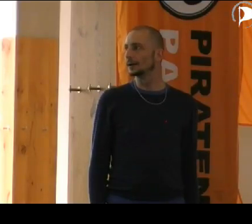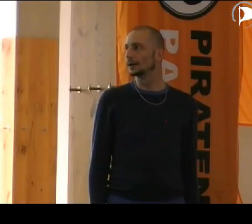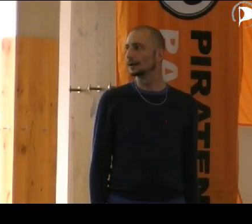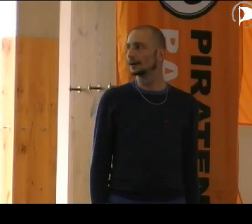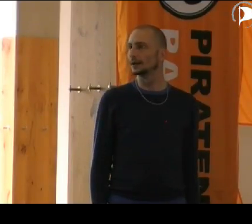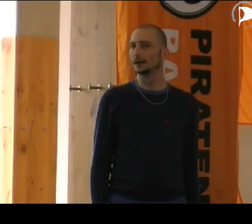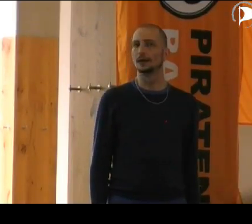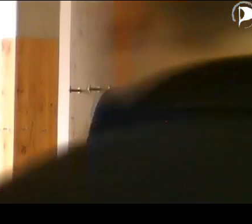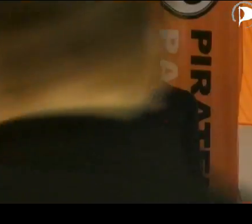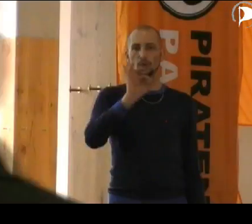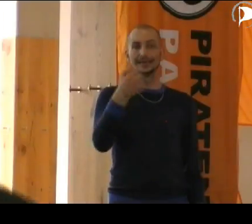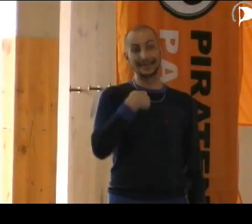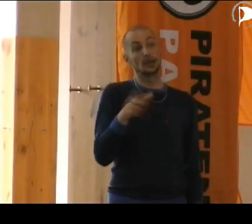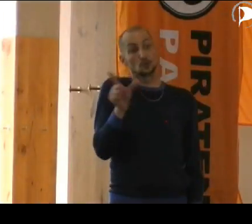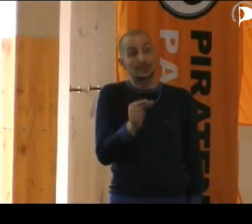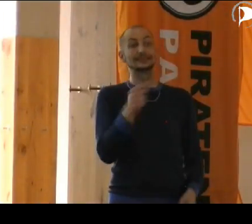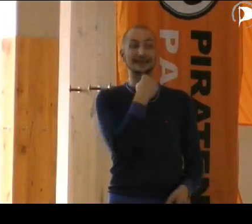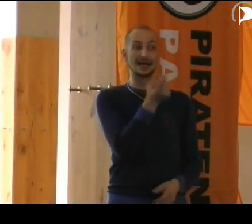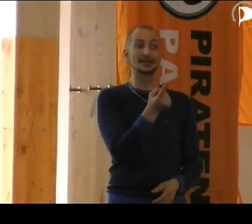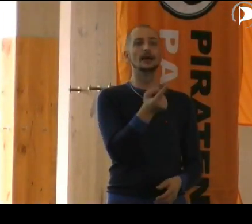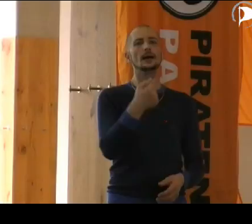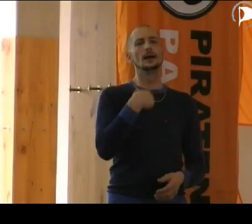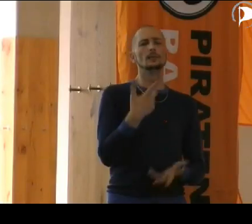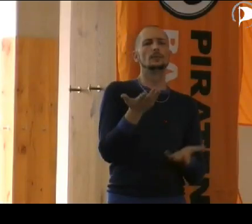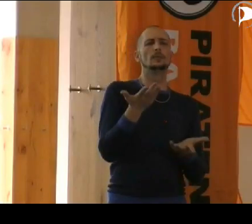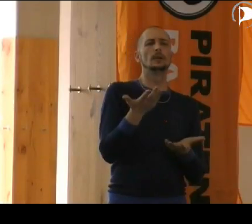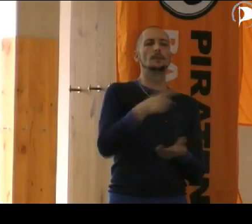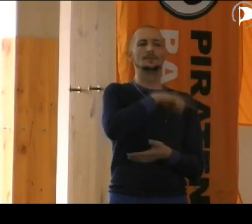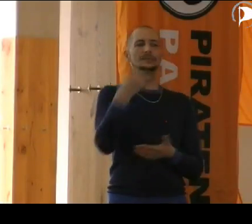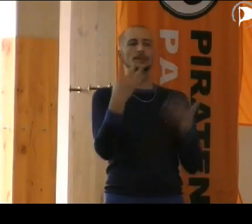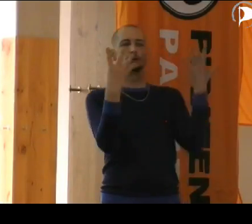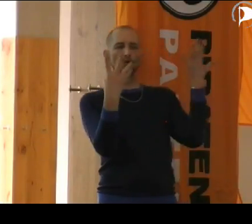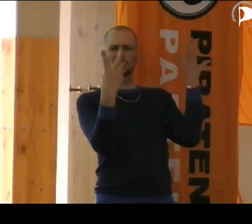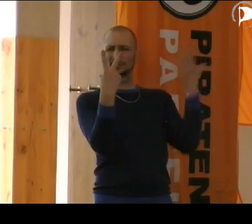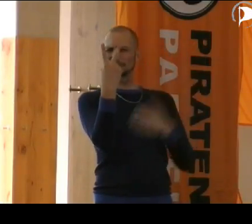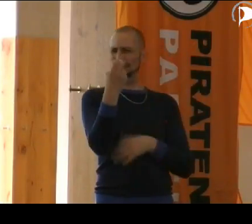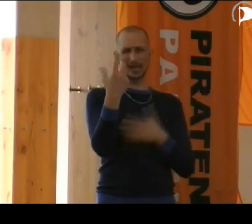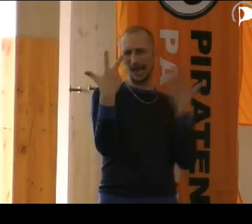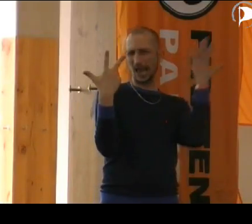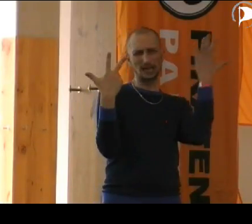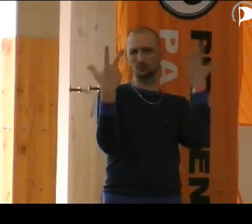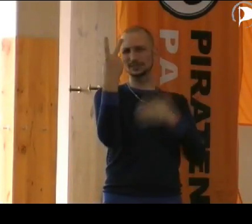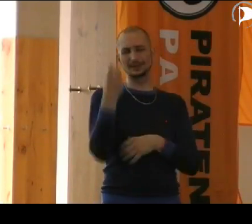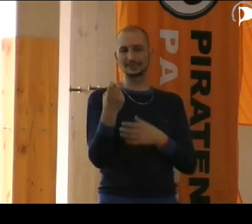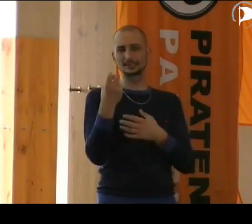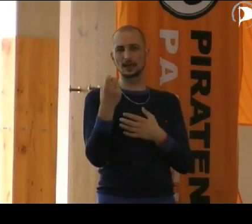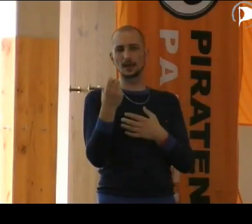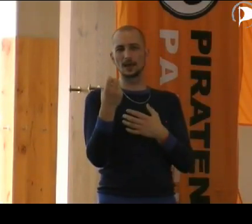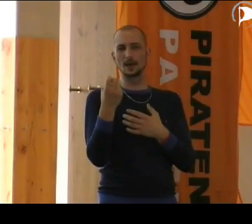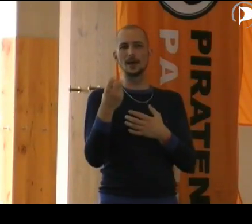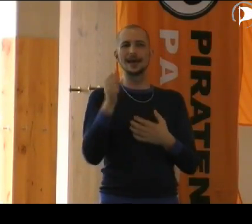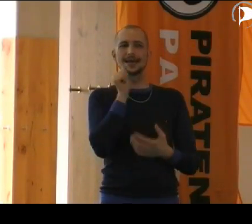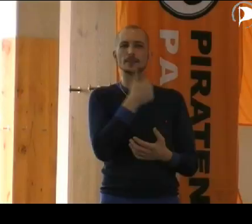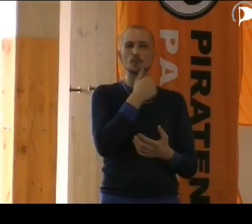gut 1000 karten bereit bis zu 128 ist im januar als beisitzer im landesvorstand